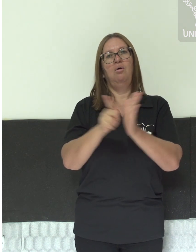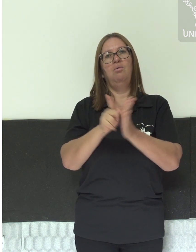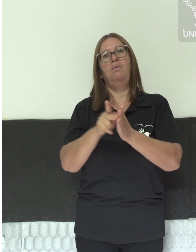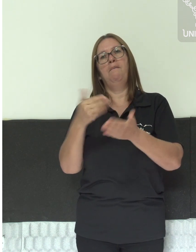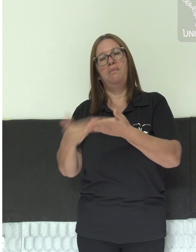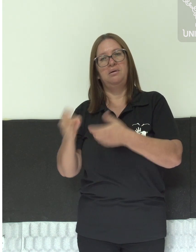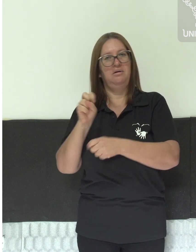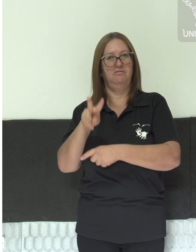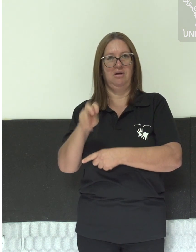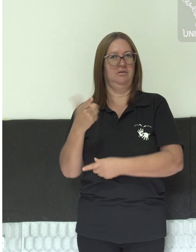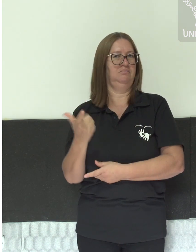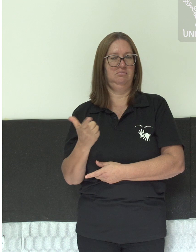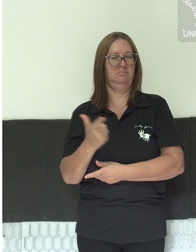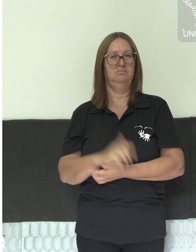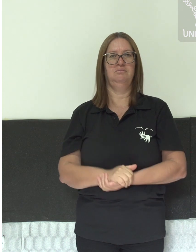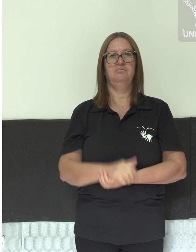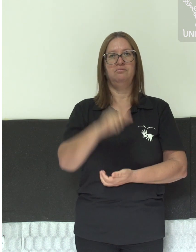vaga.